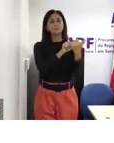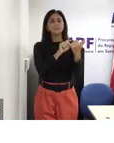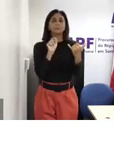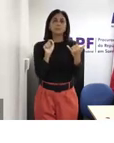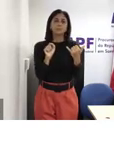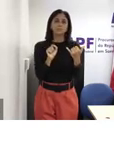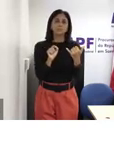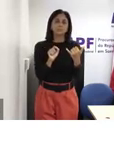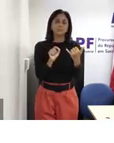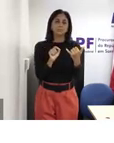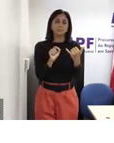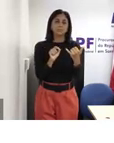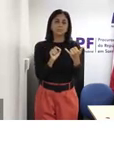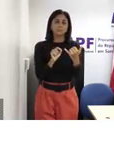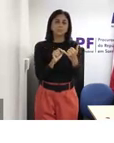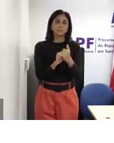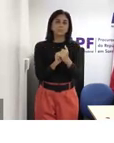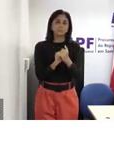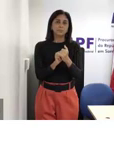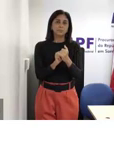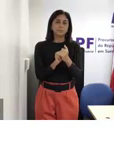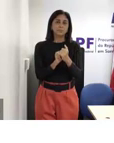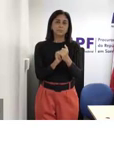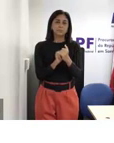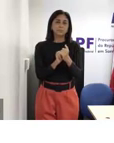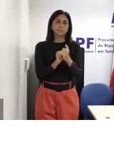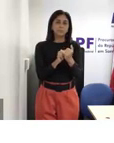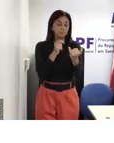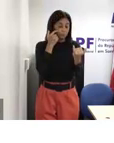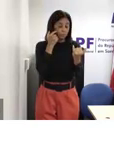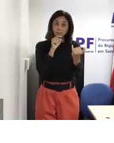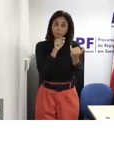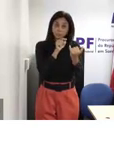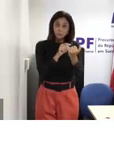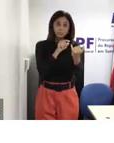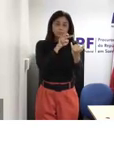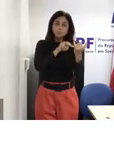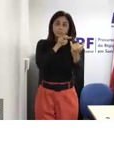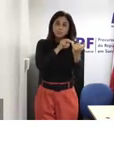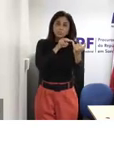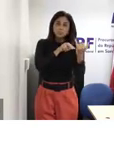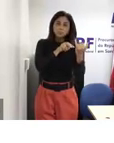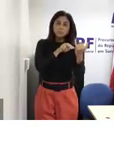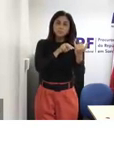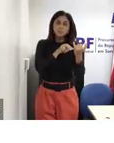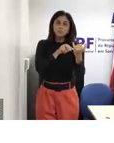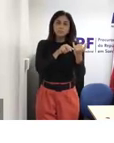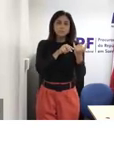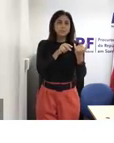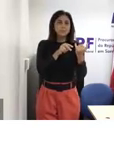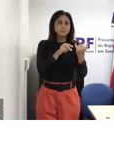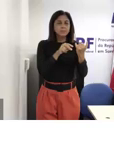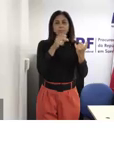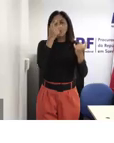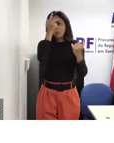eh grande maioria conforme os dados isso em todas as todas as estratificações de classe que foram feitas